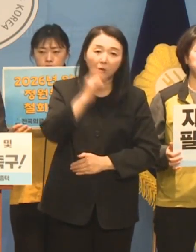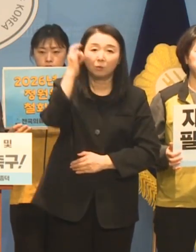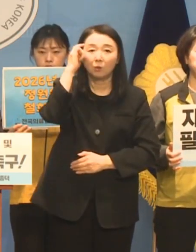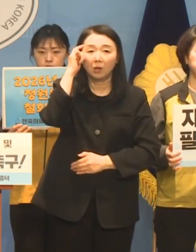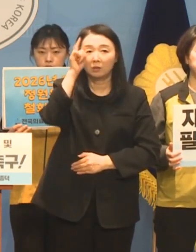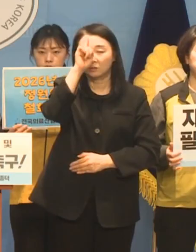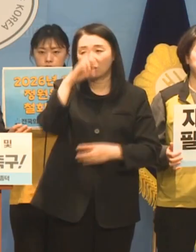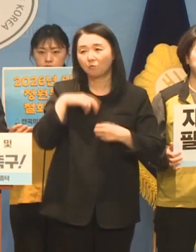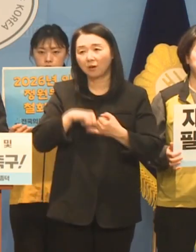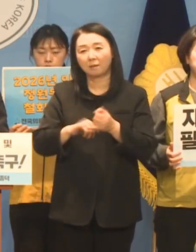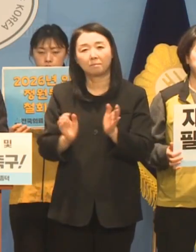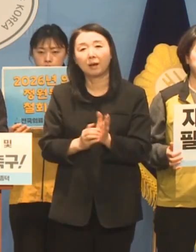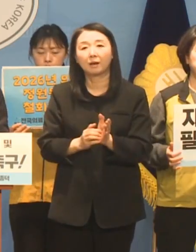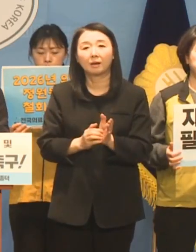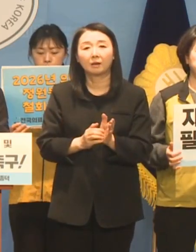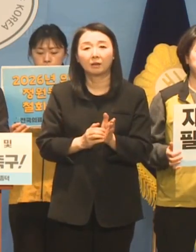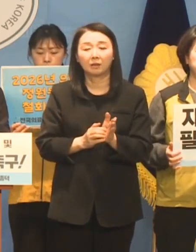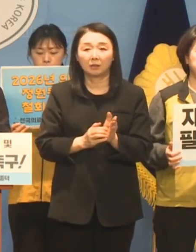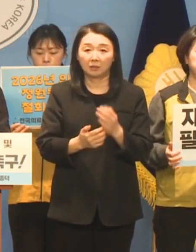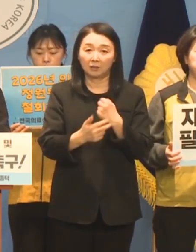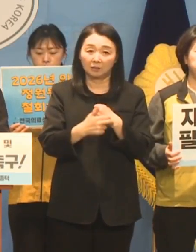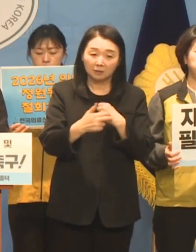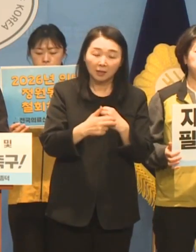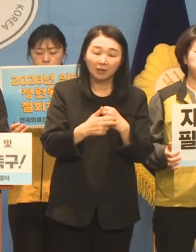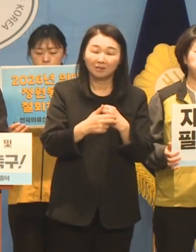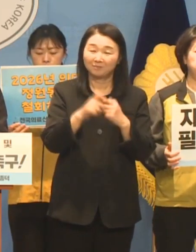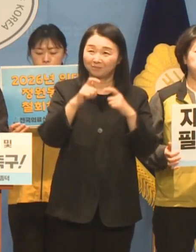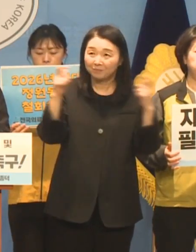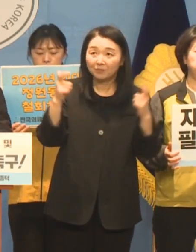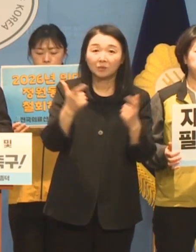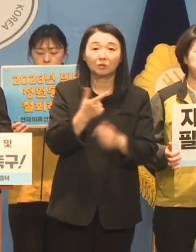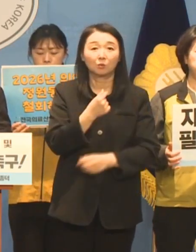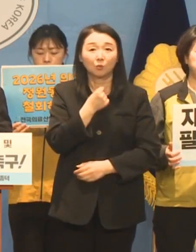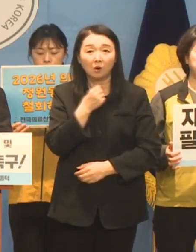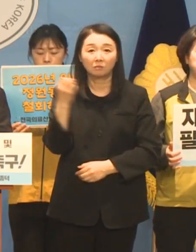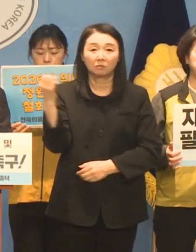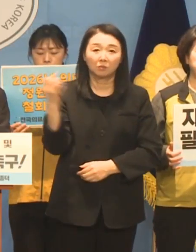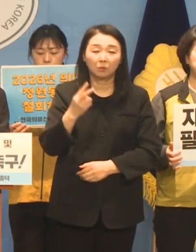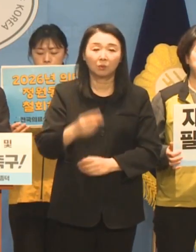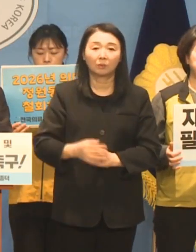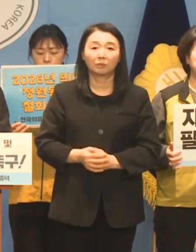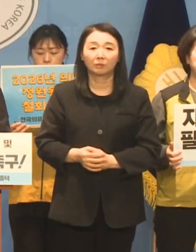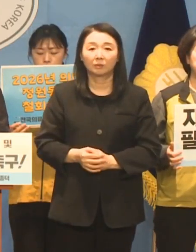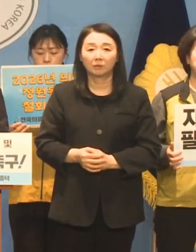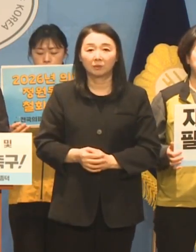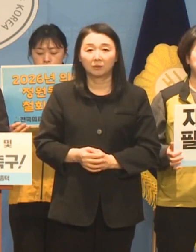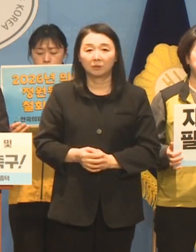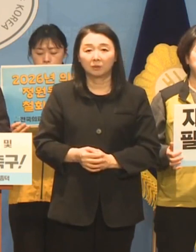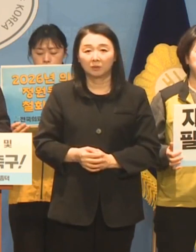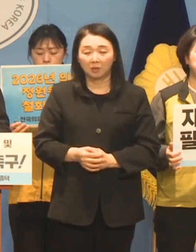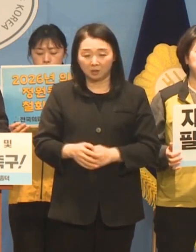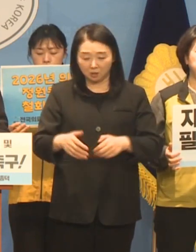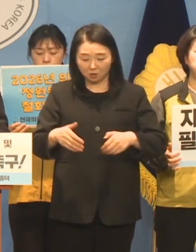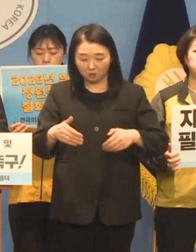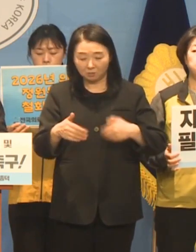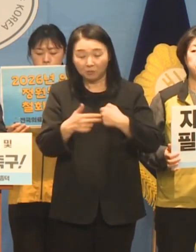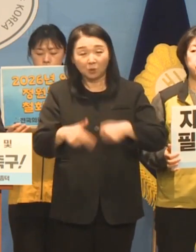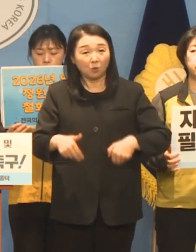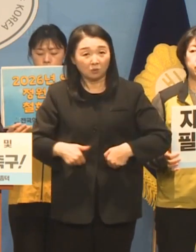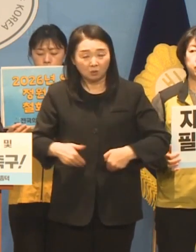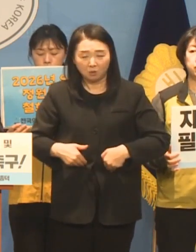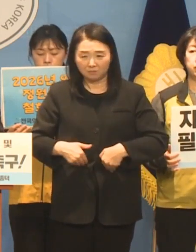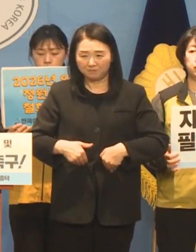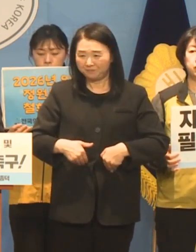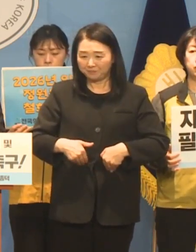정부가 약속했습니다. 의사 인력 정원하고 의료개혁 통해 가지고 붕괴된 필수의료 지역을 살리겠다는 그 약속